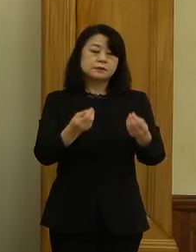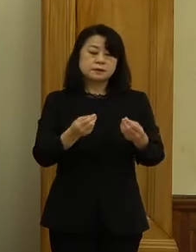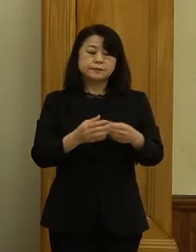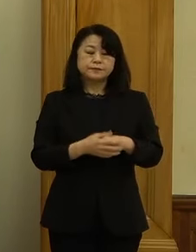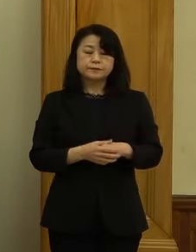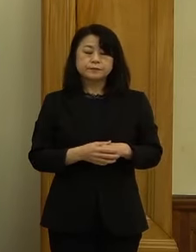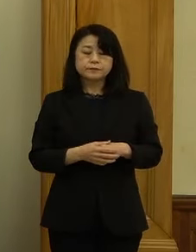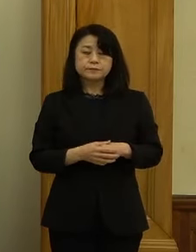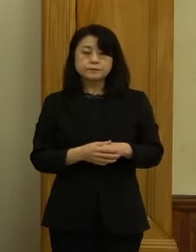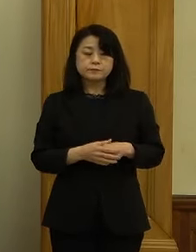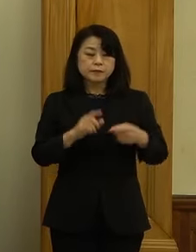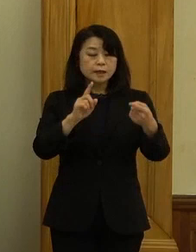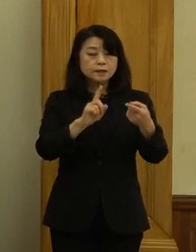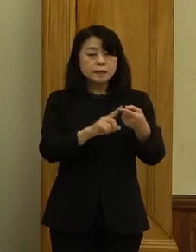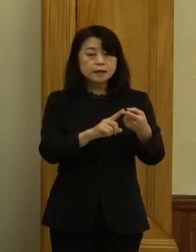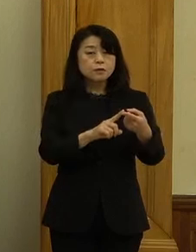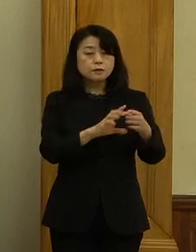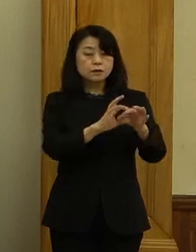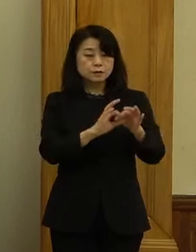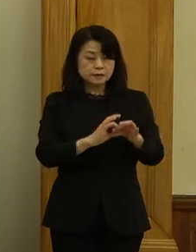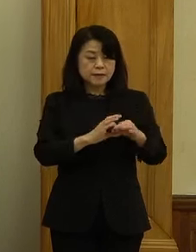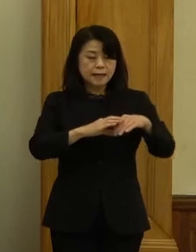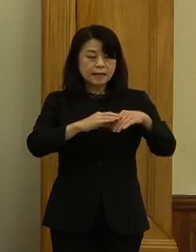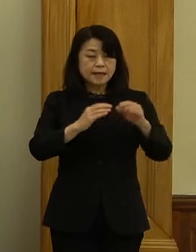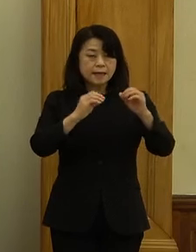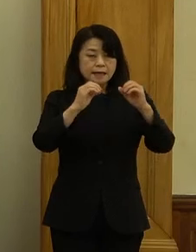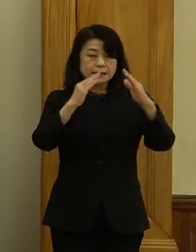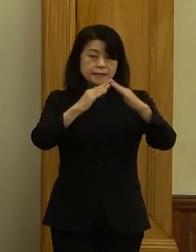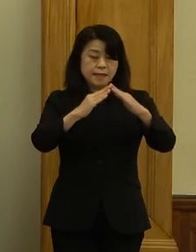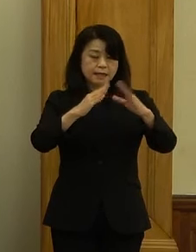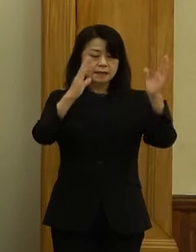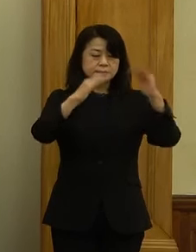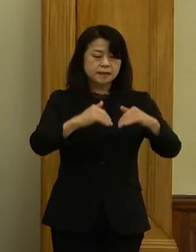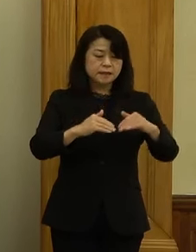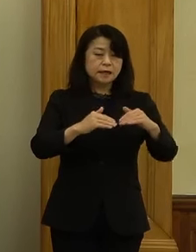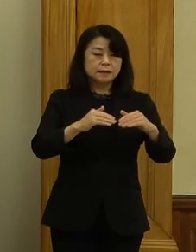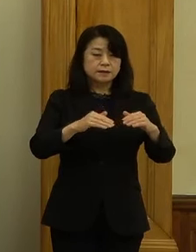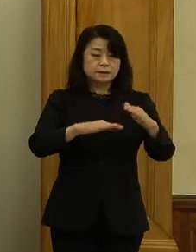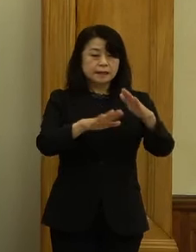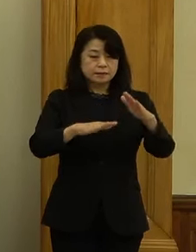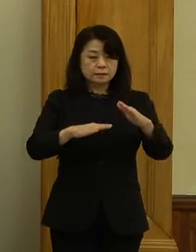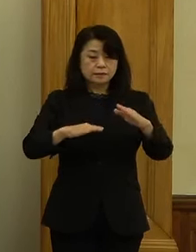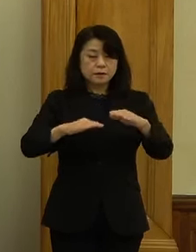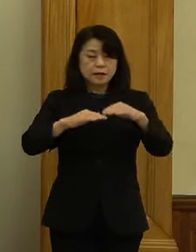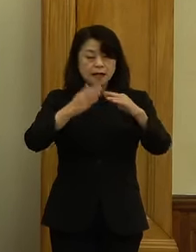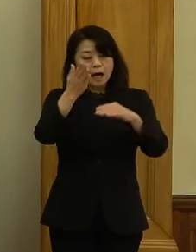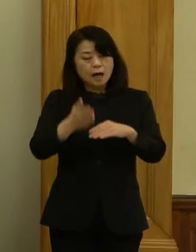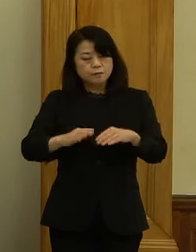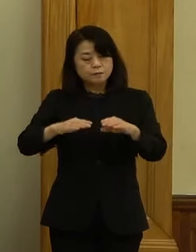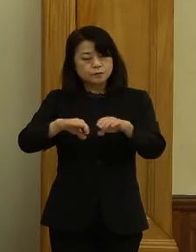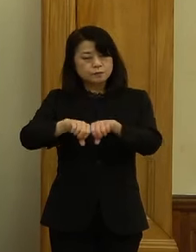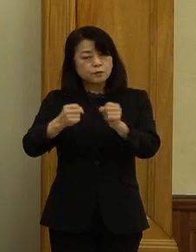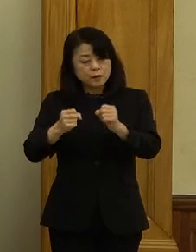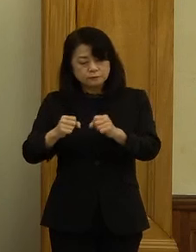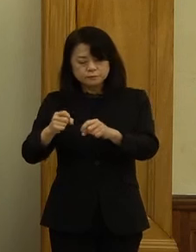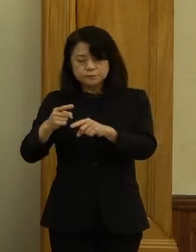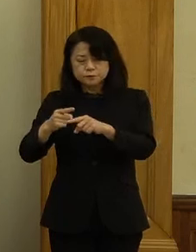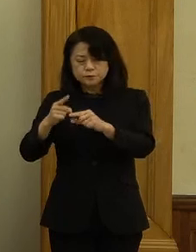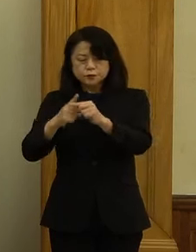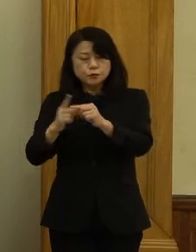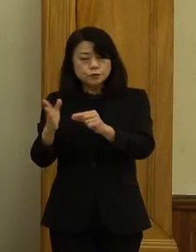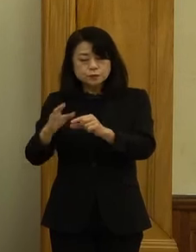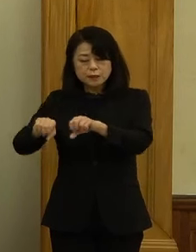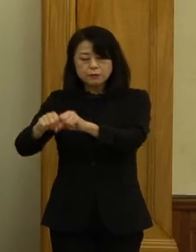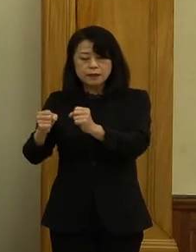です適用により住宅が全開した世帯大規模反回及び中規模反回した世帯に